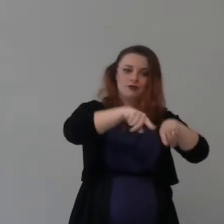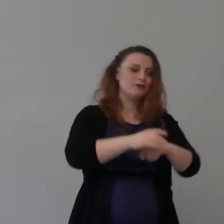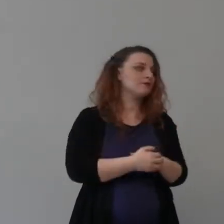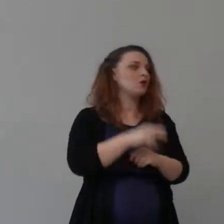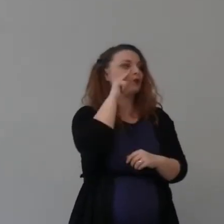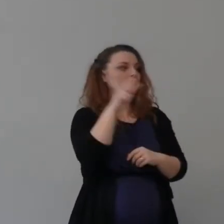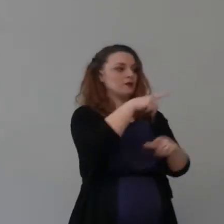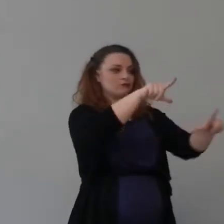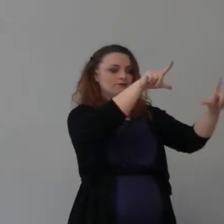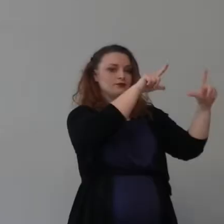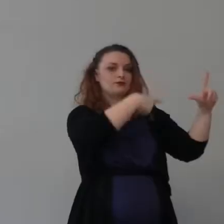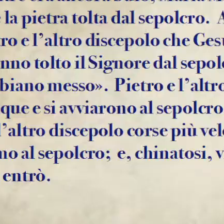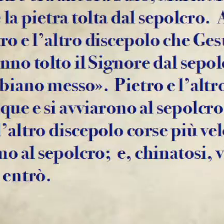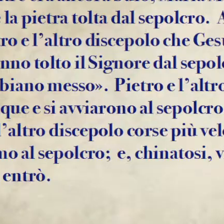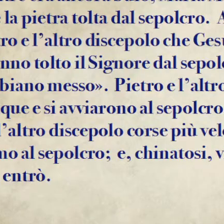Giovanni capitolo 20,